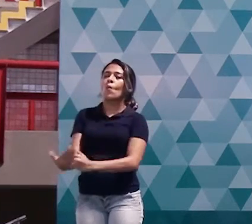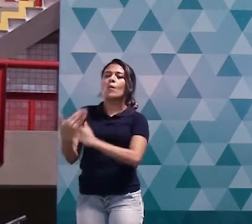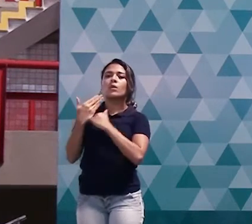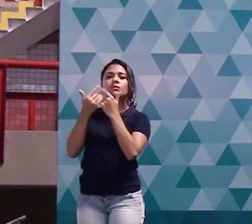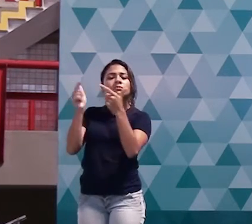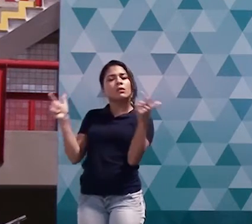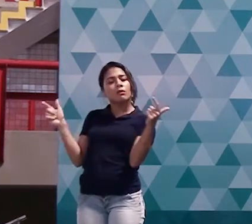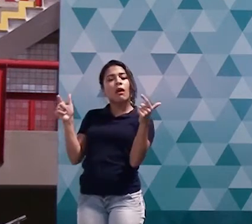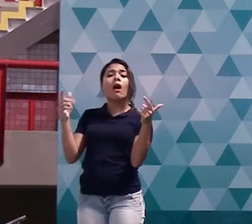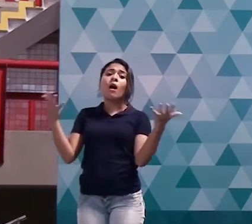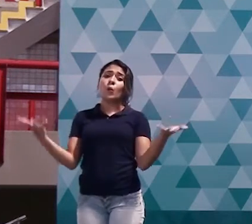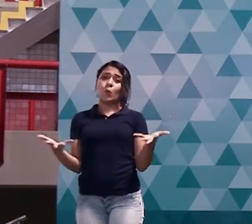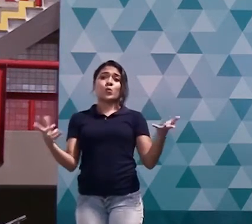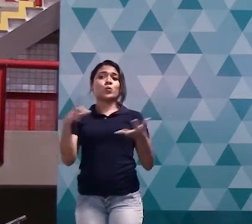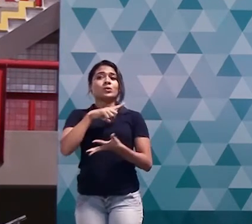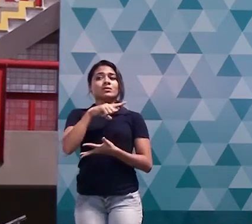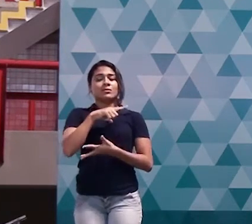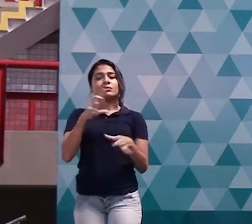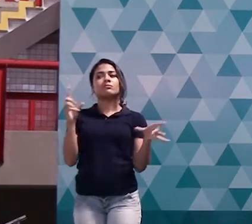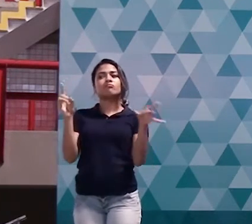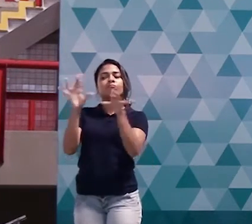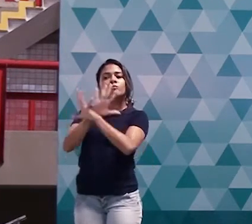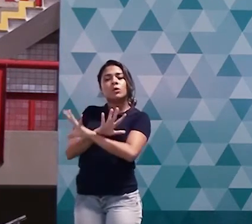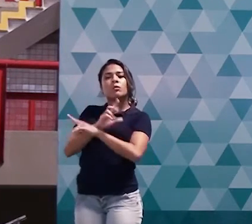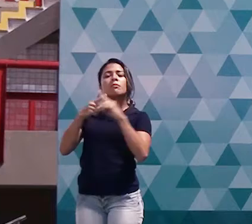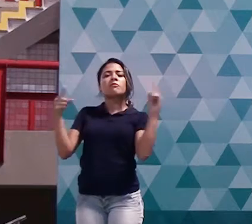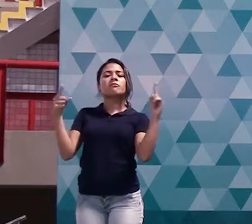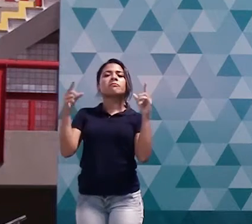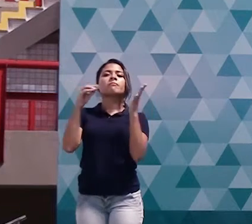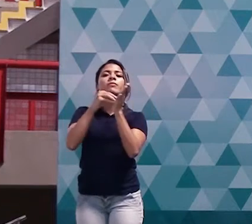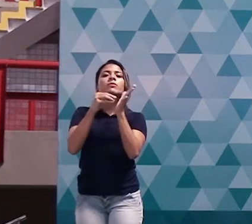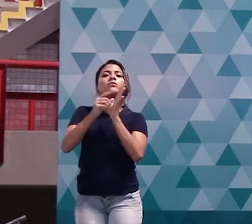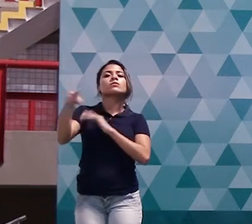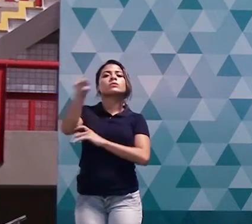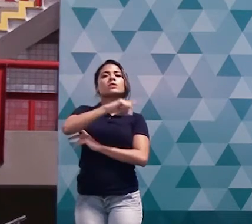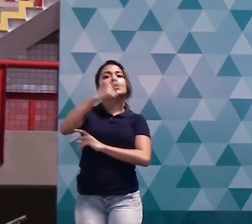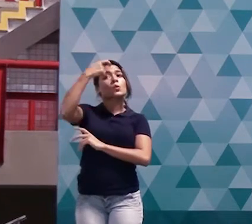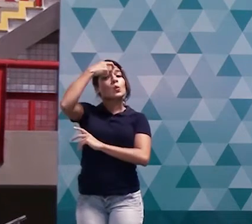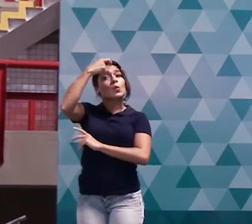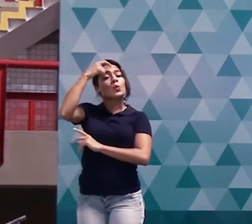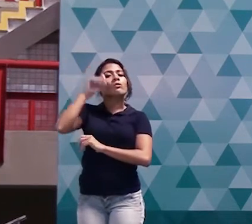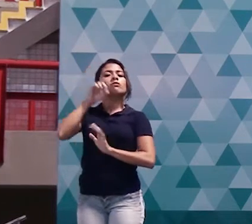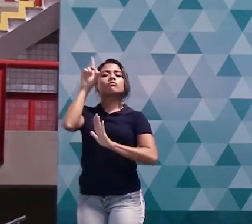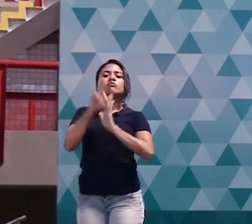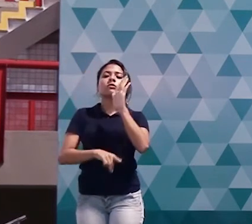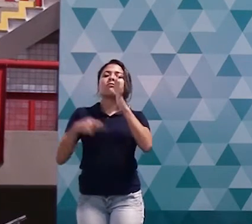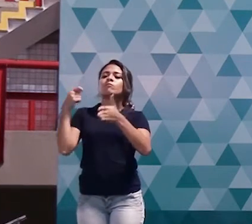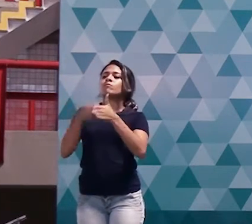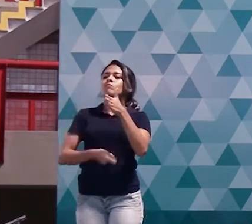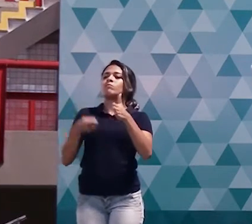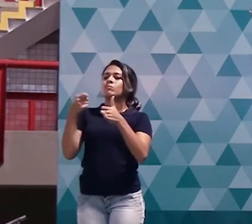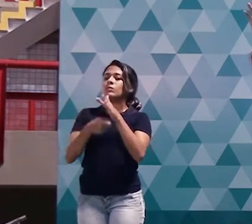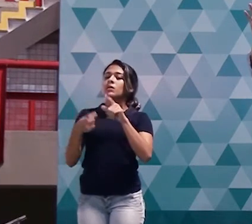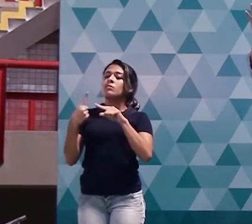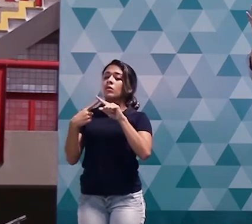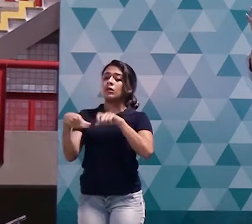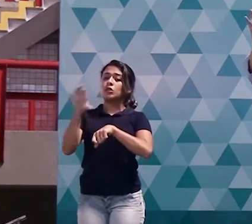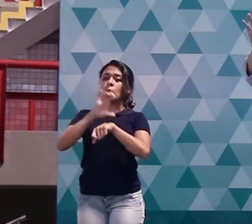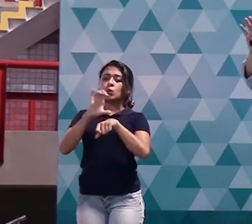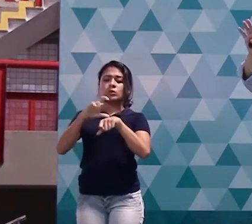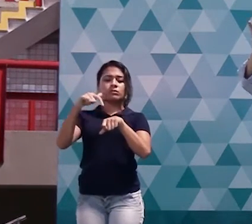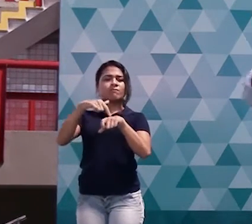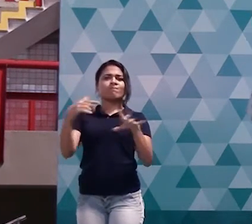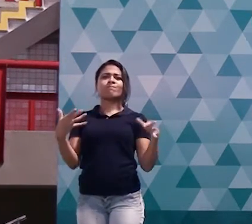hoje existe. Agora falta a conscientização para você lutar pelos seus direitos. Porque a nossa Constituição é sensacional, está cheia de